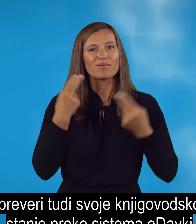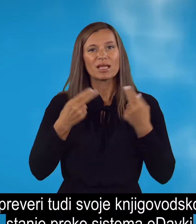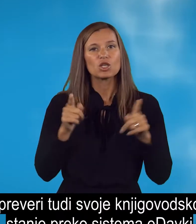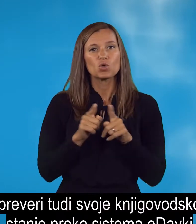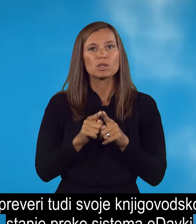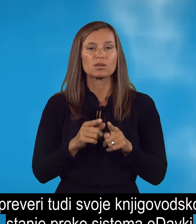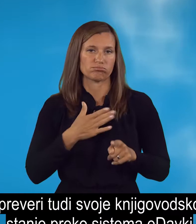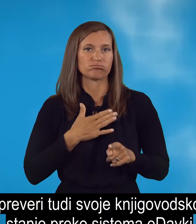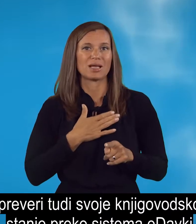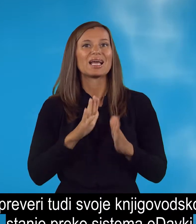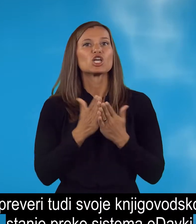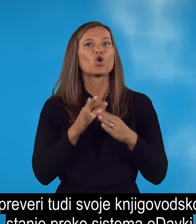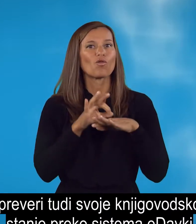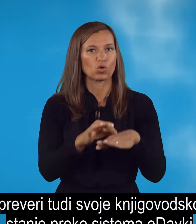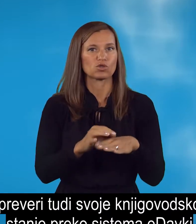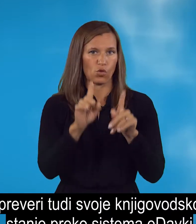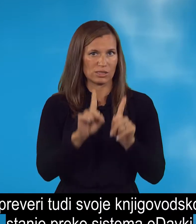preveri tudi svoje knjigovodsko stanje